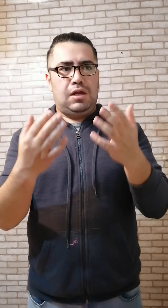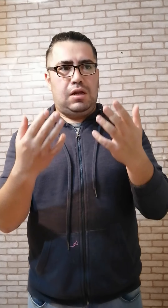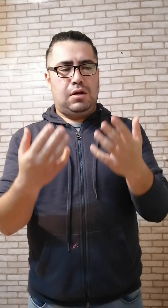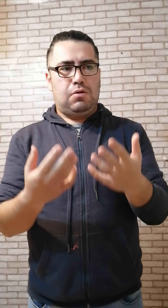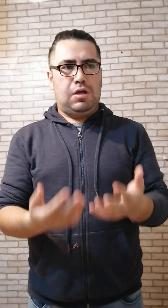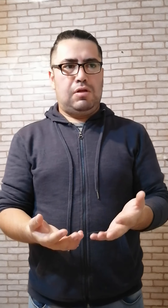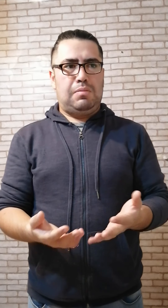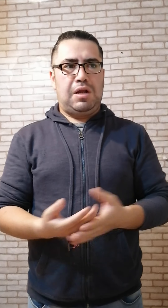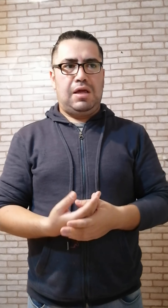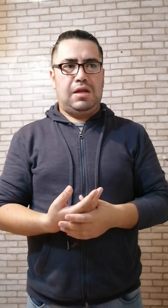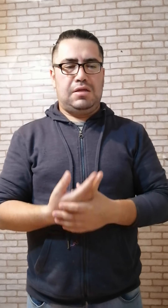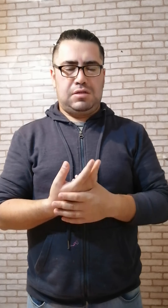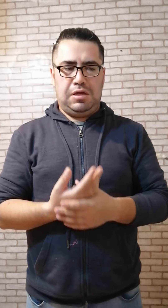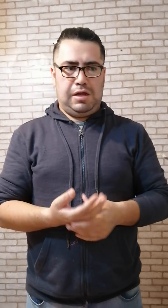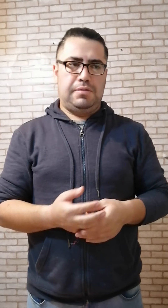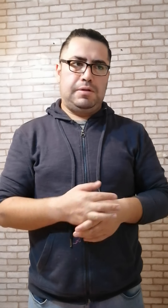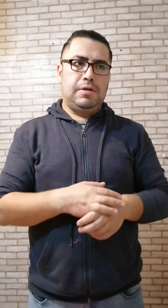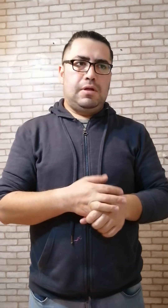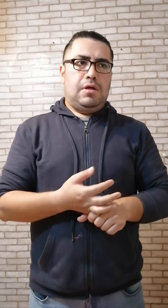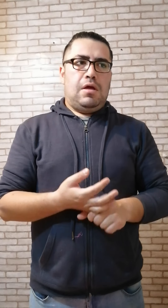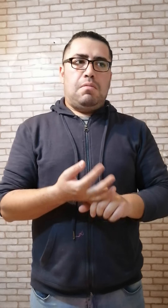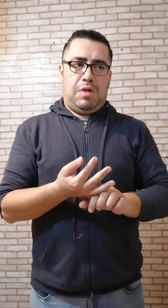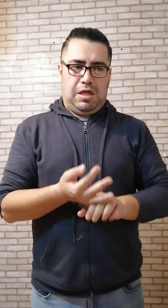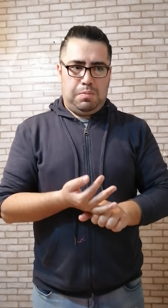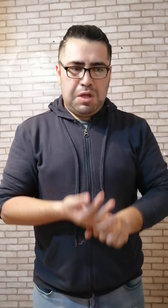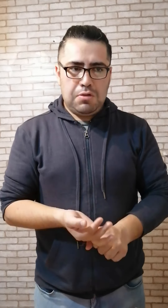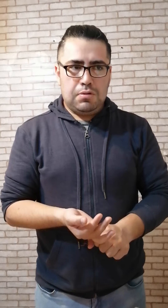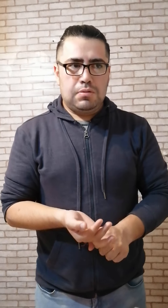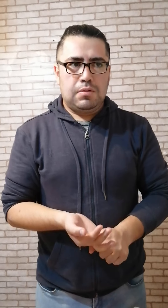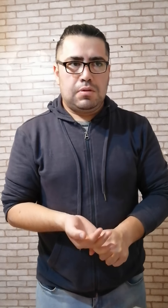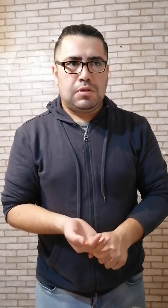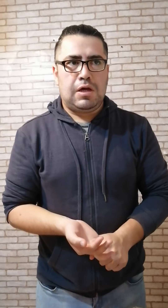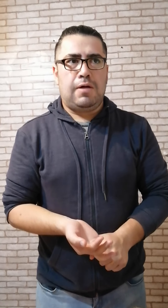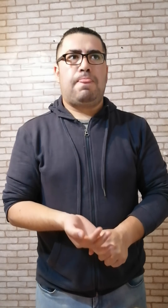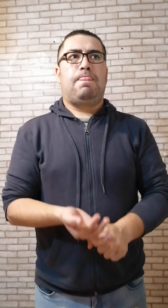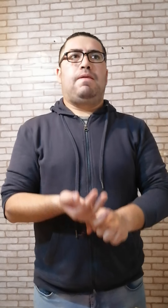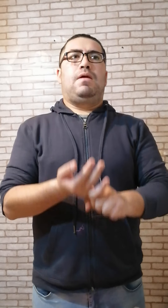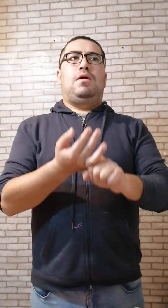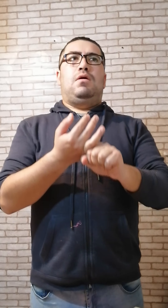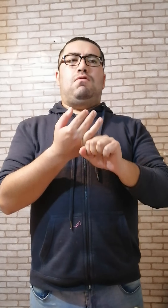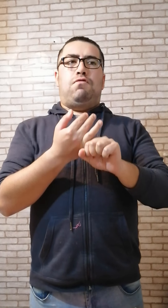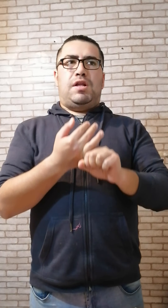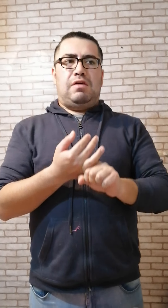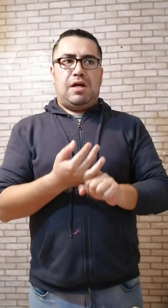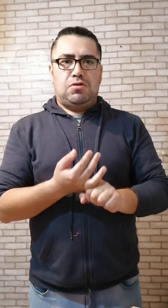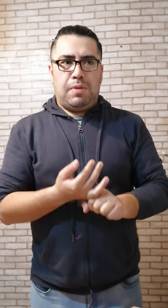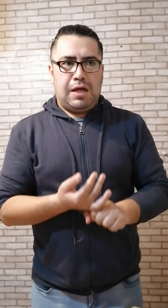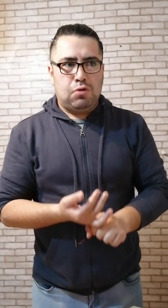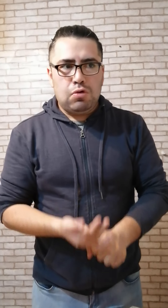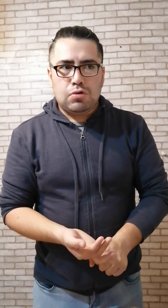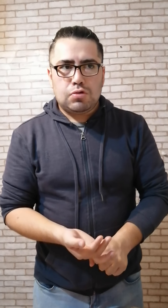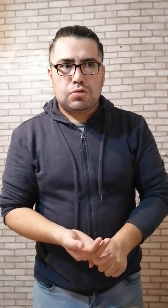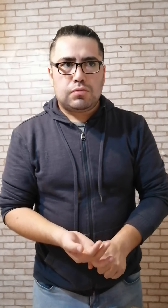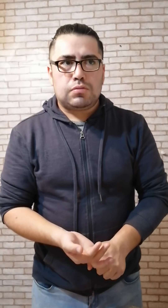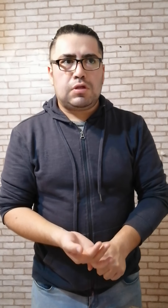que el colegio también le quiere enseñar me despido ya un fuerte abrazo para todos ya